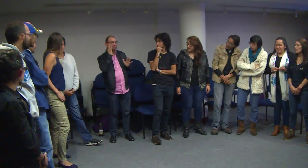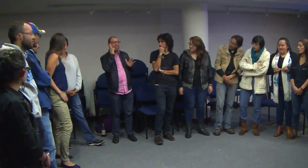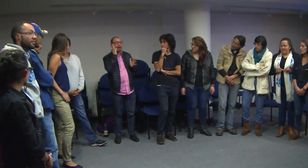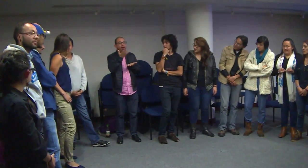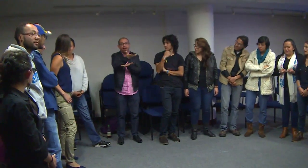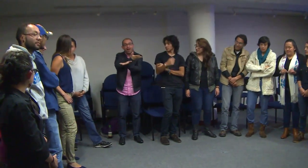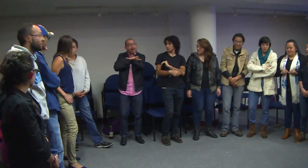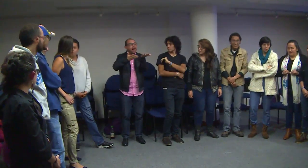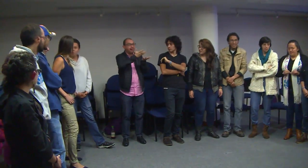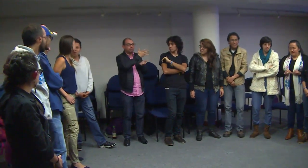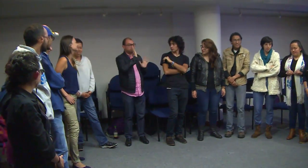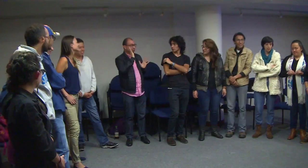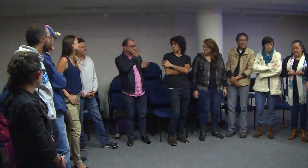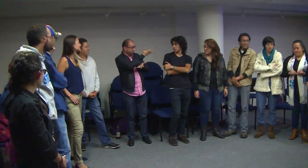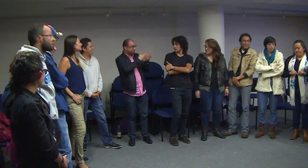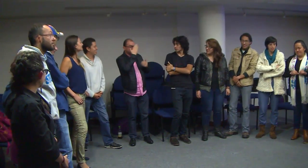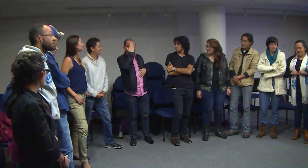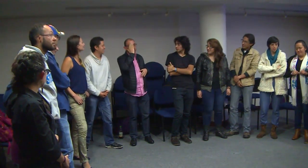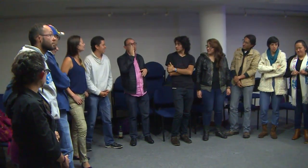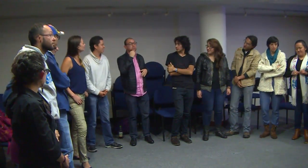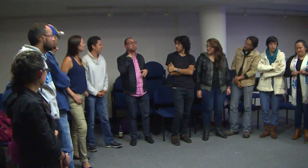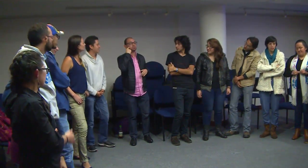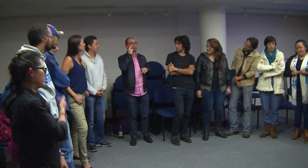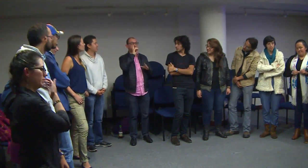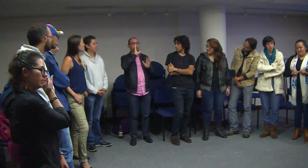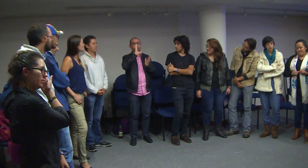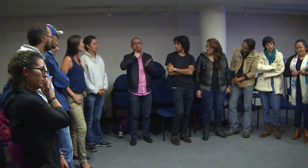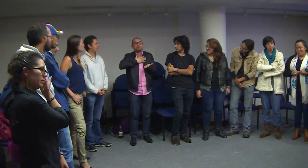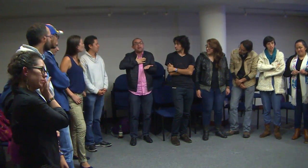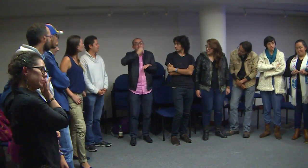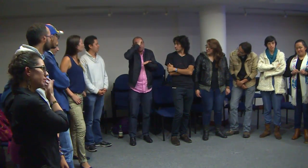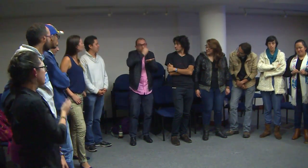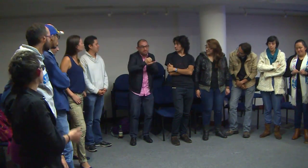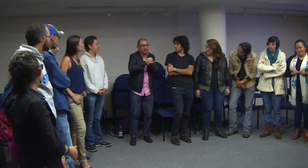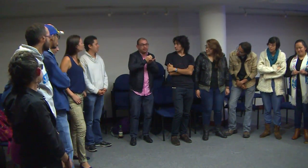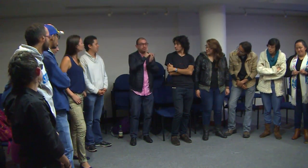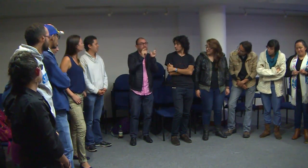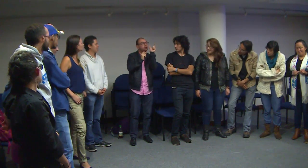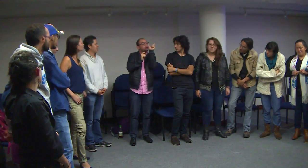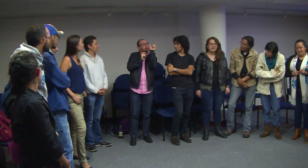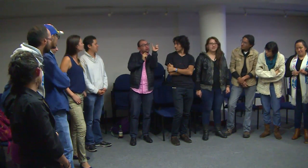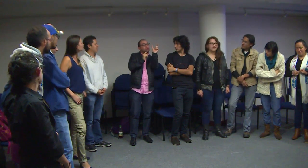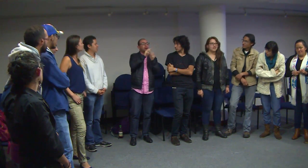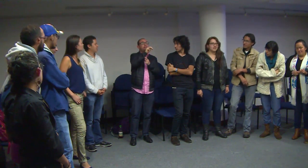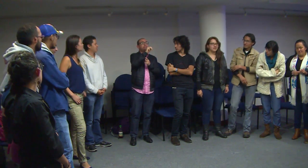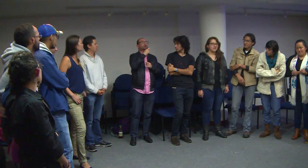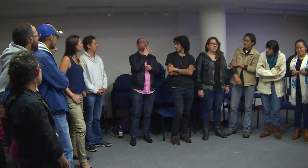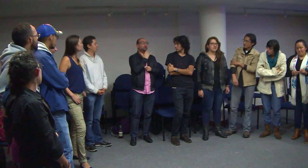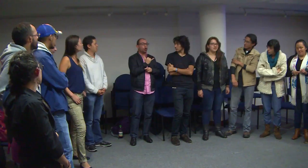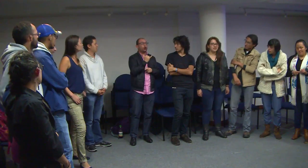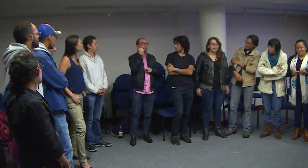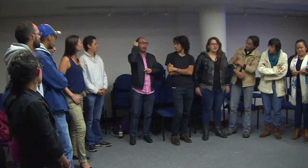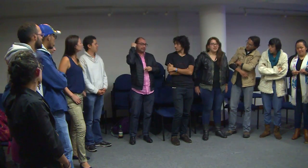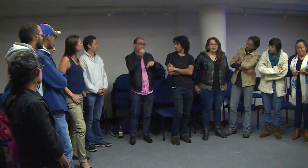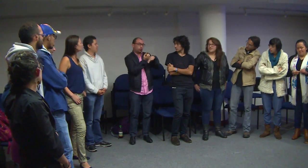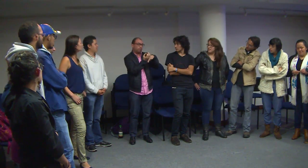Ustedes saben que ese café enseñas para poder socializar. Mi opinión,